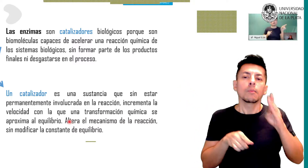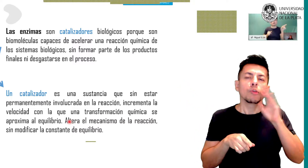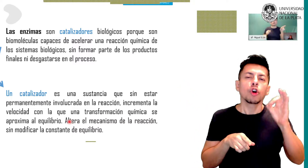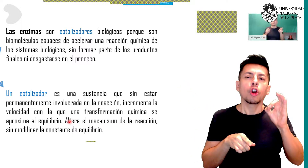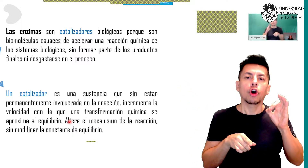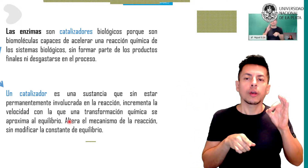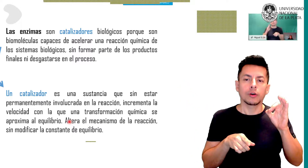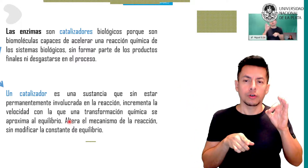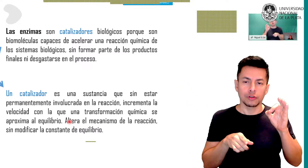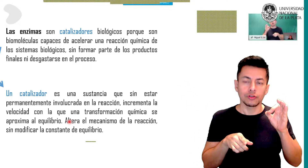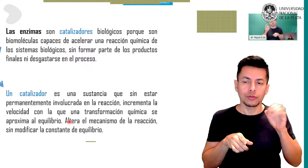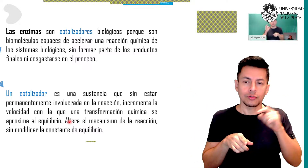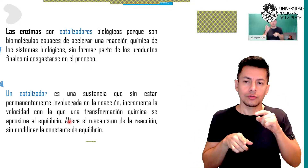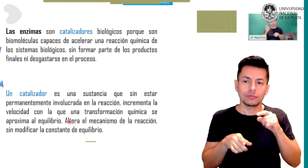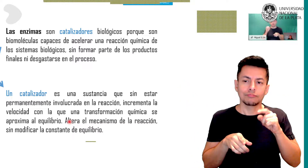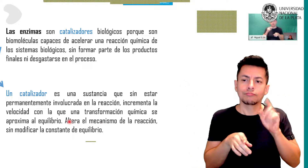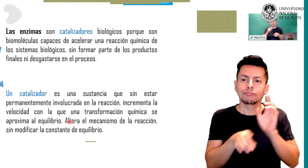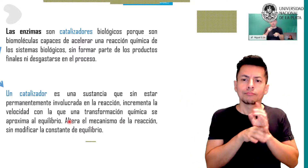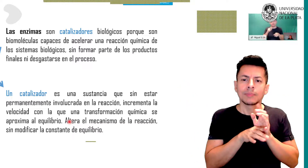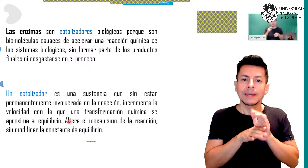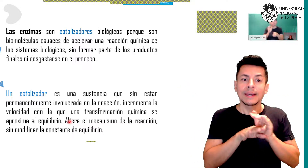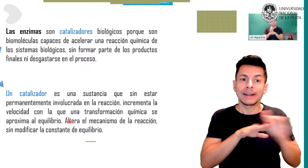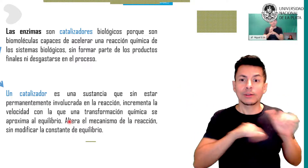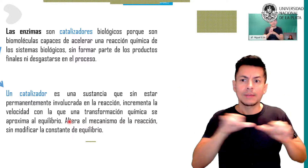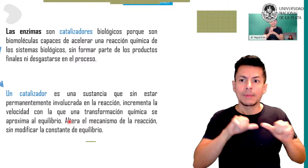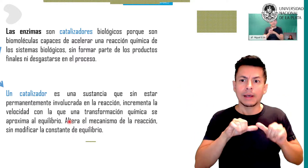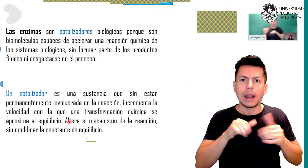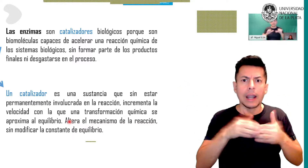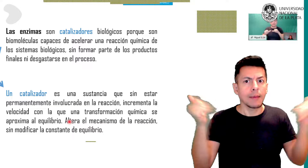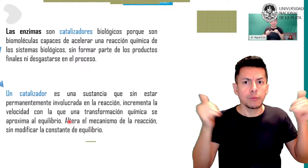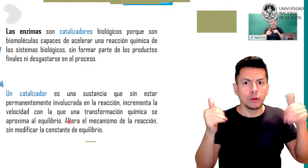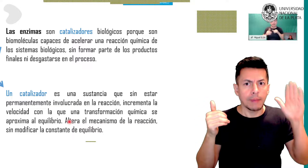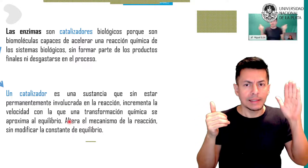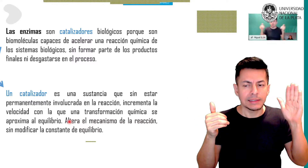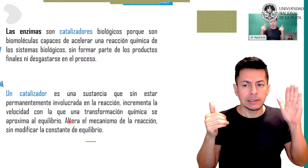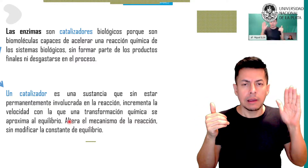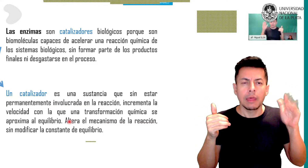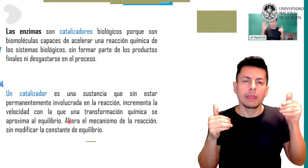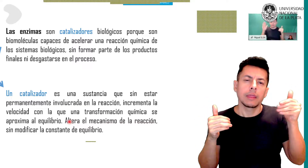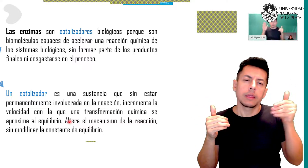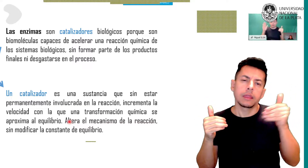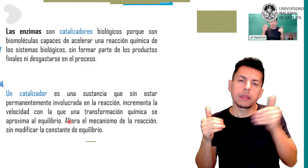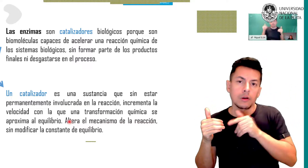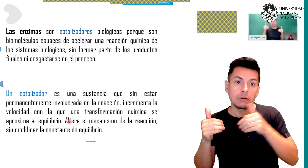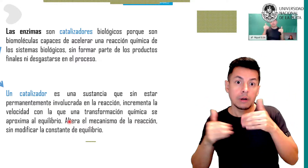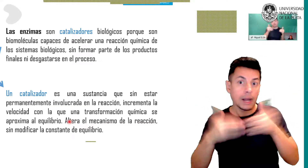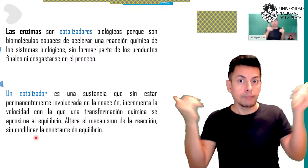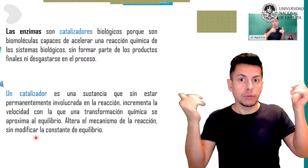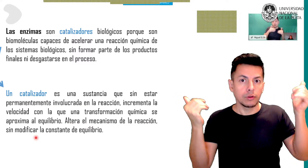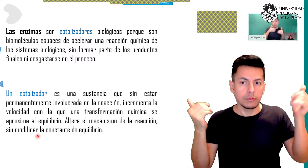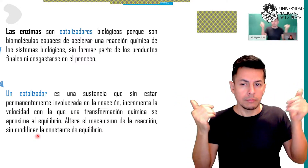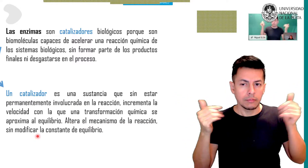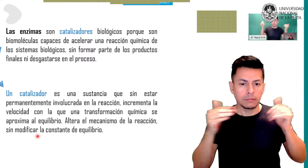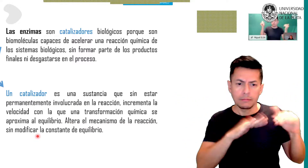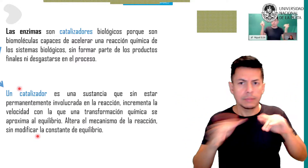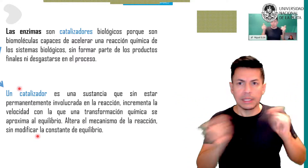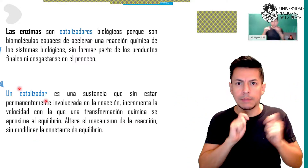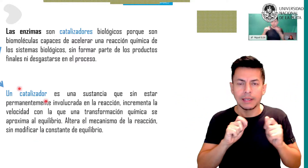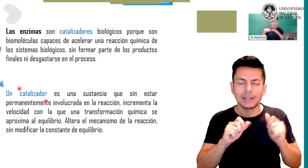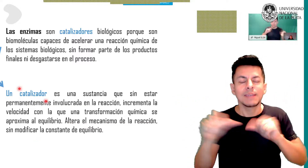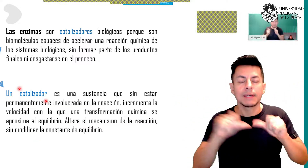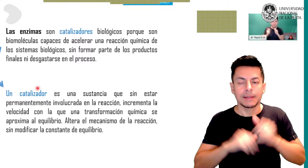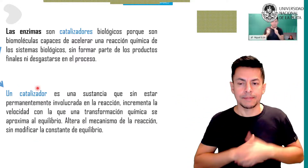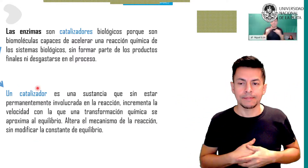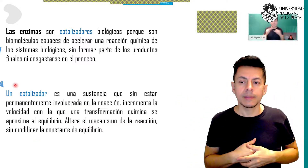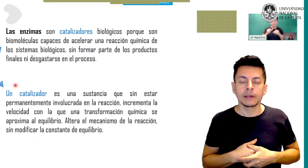esa reacción química ocurra a una velocidad más rápida, ¿sí? A una velocidad mayor, ¿sí? Como les